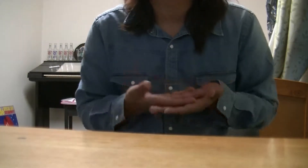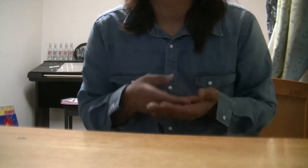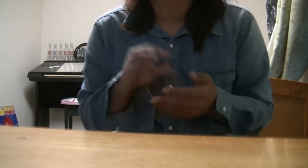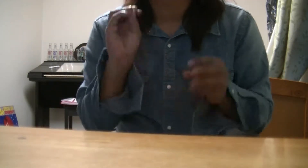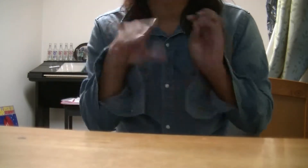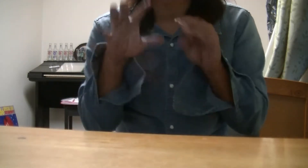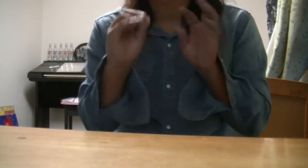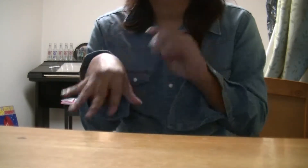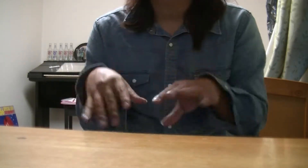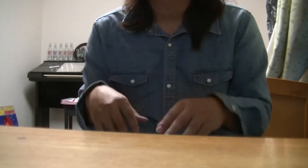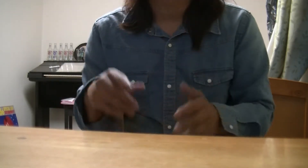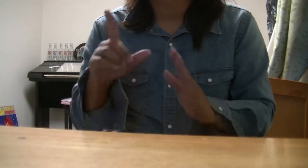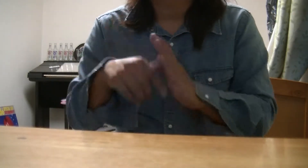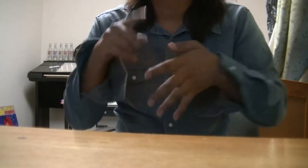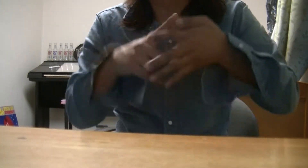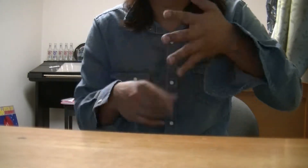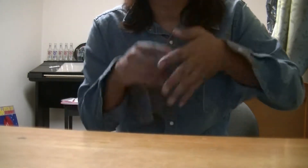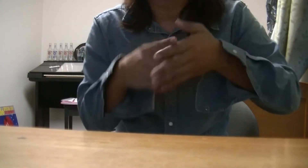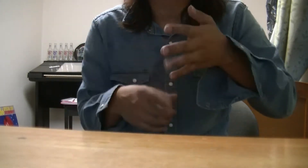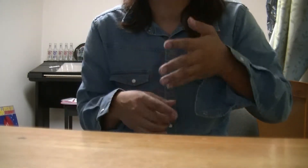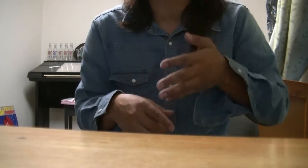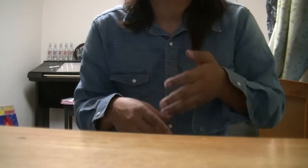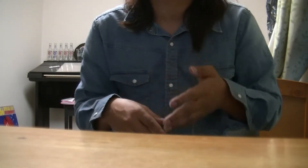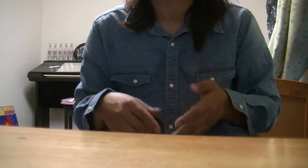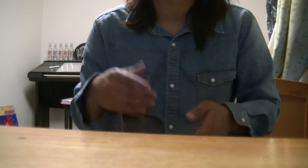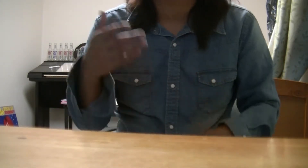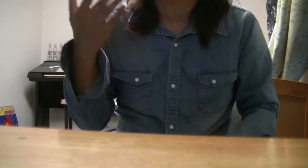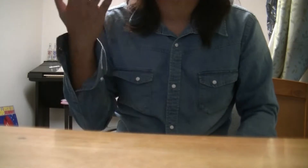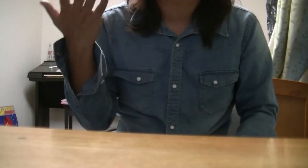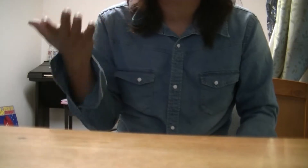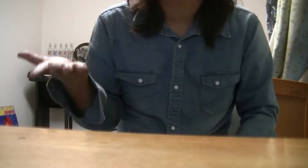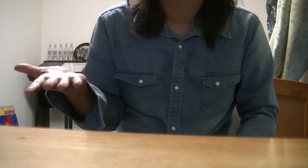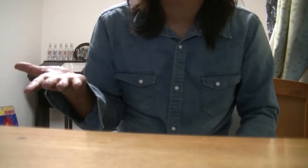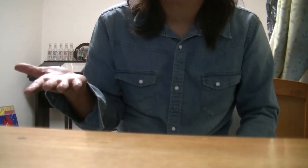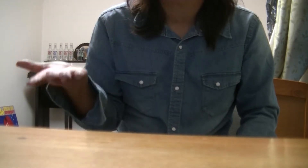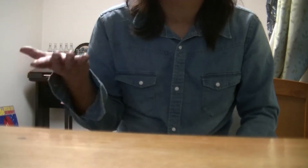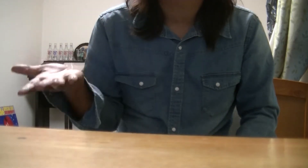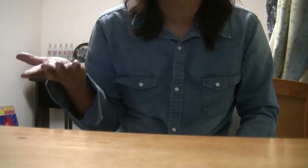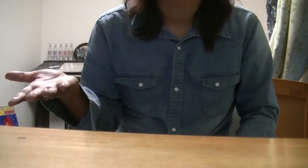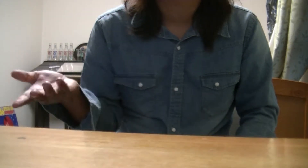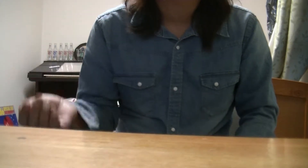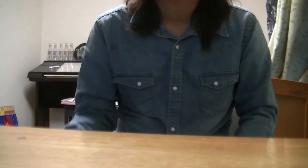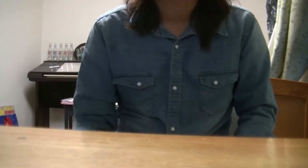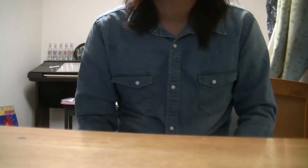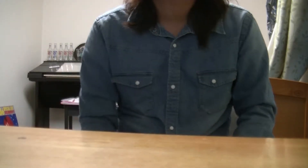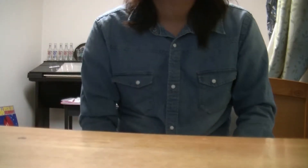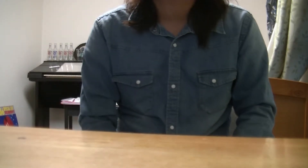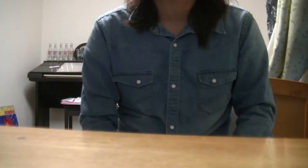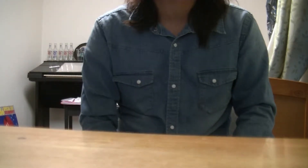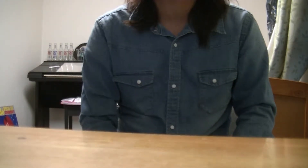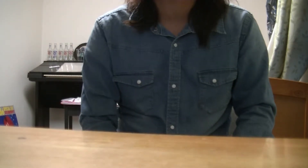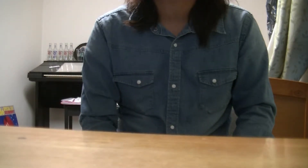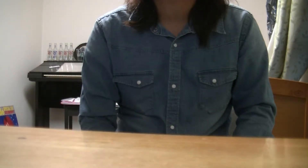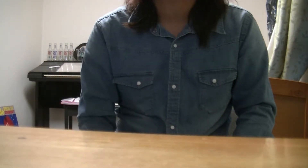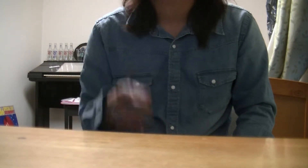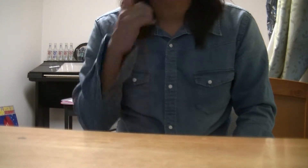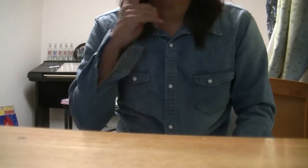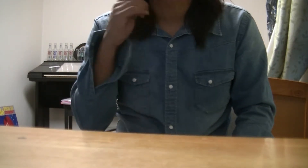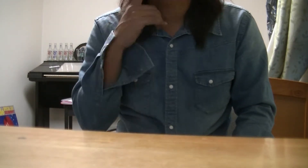でこっちをしていた可能性ありませんか？もしかしたらこの学校に